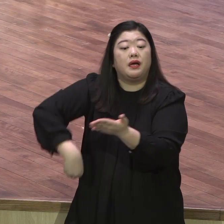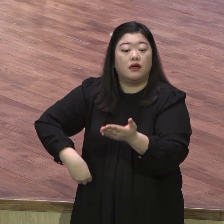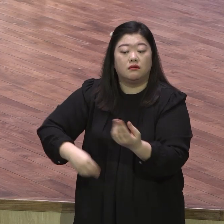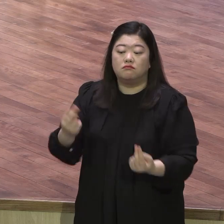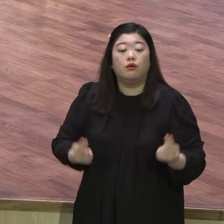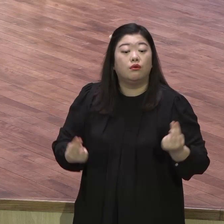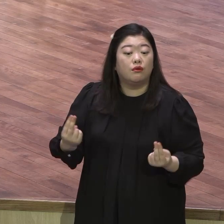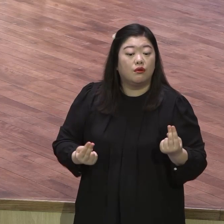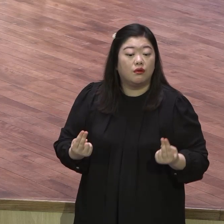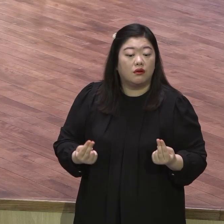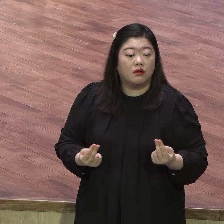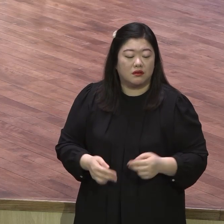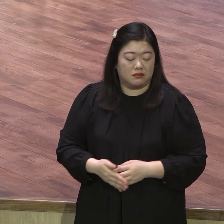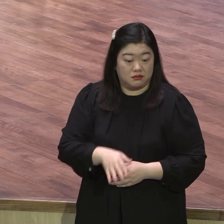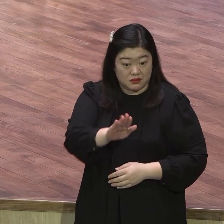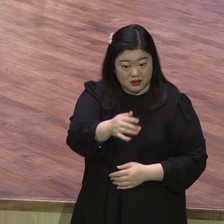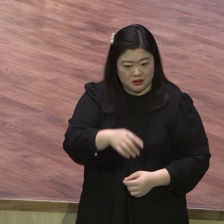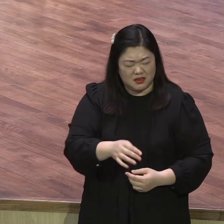예수님은 집도 없었어요.